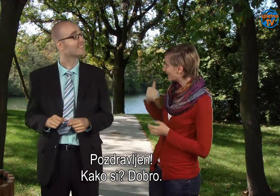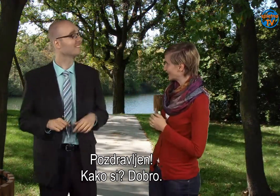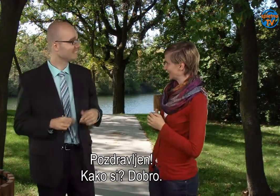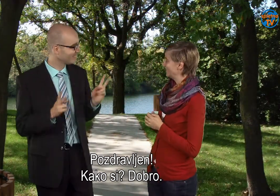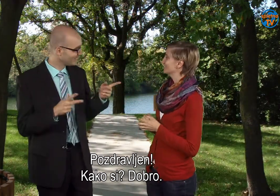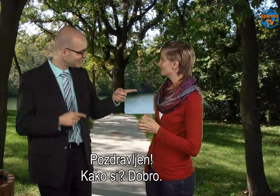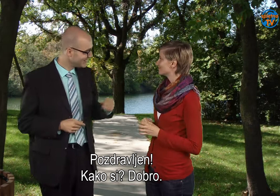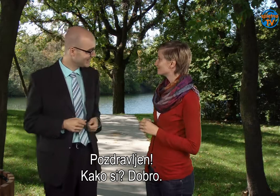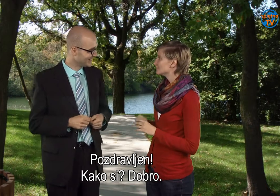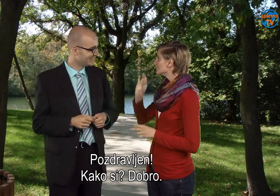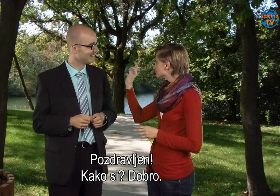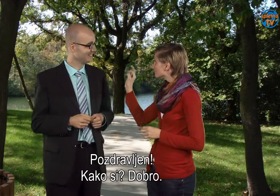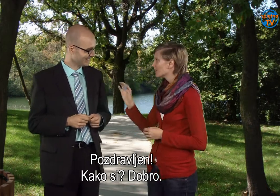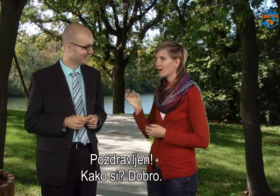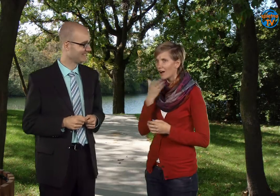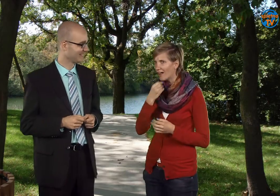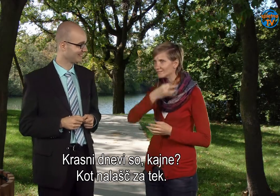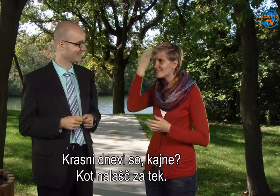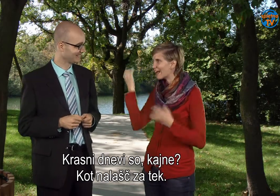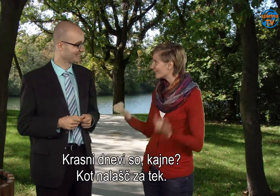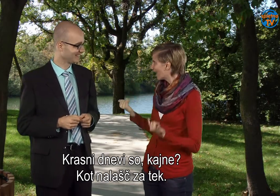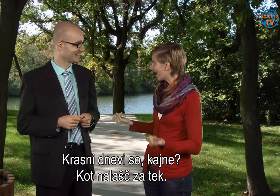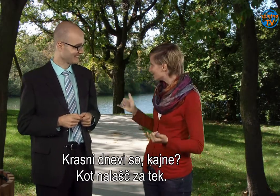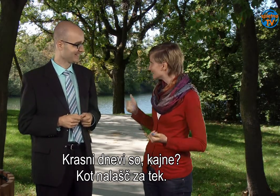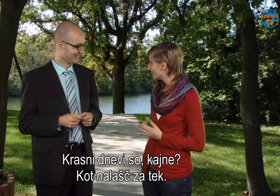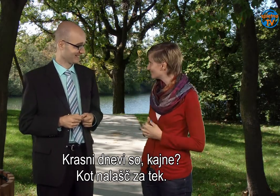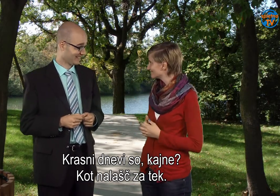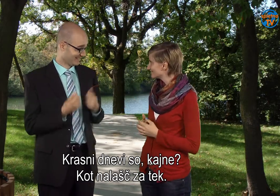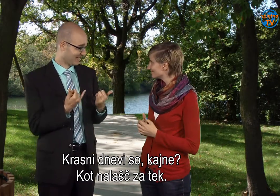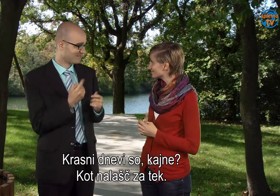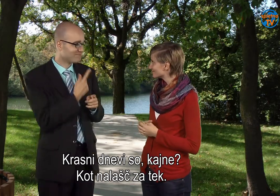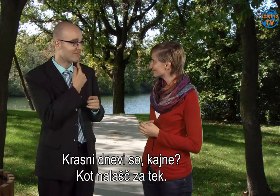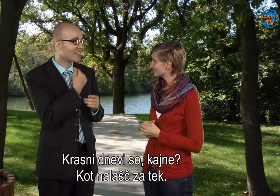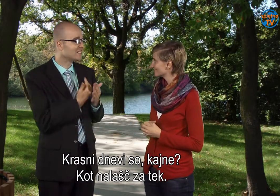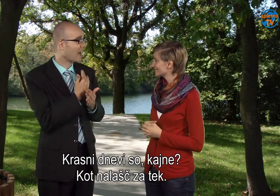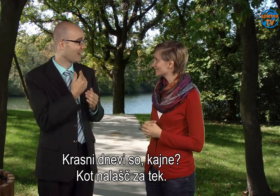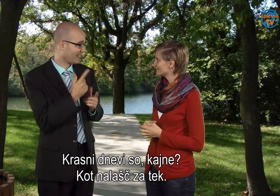Pozdravljen, kako si? Dobro, krasni dnevi so, kajne? Kot nalašč za tek.